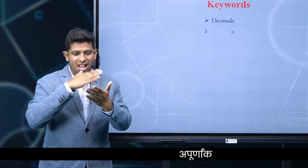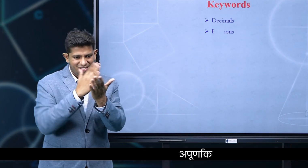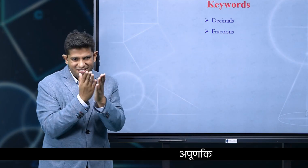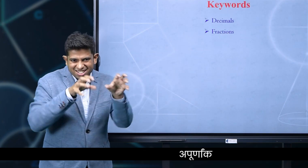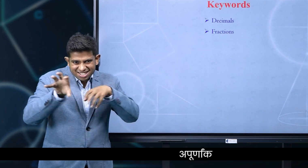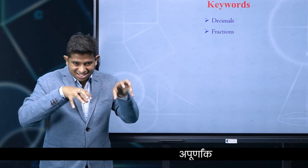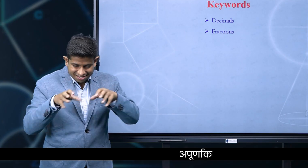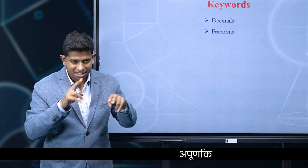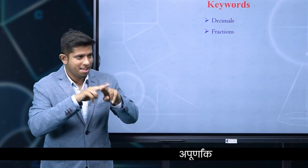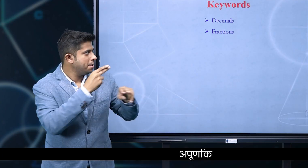अपूर्णांक,